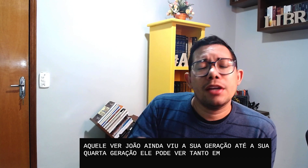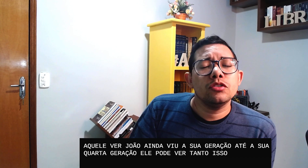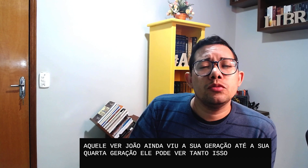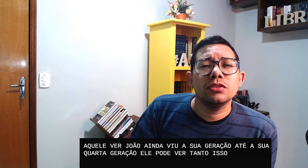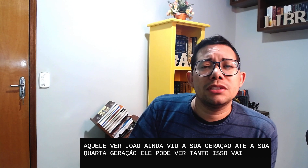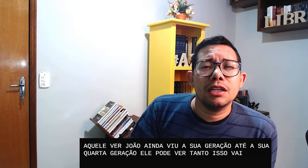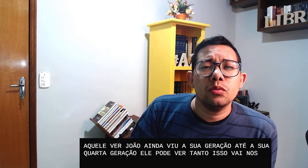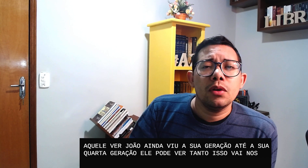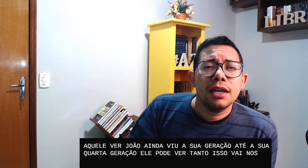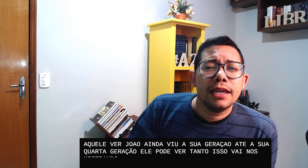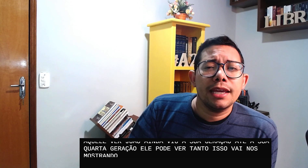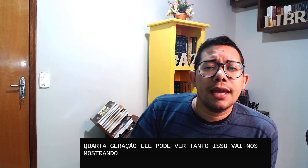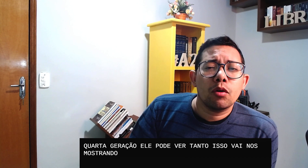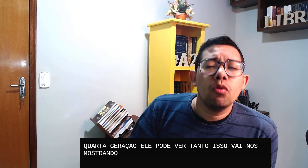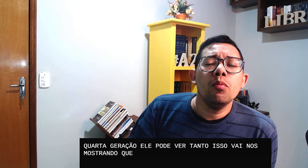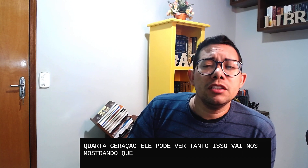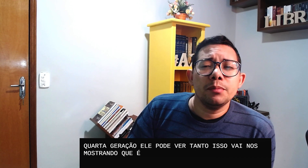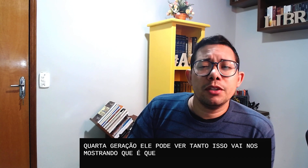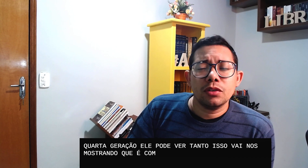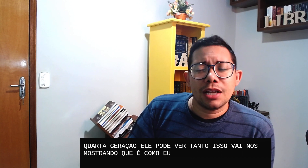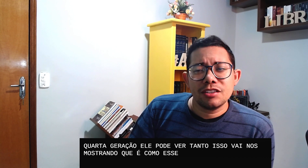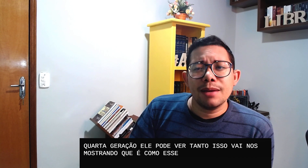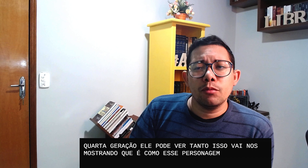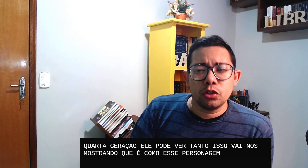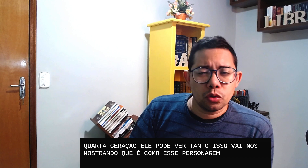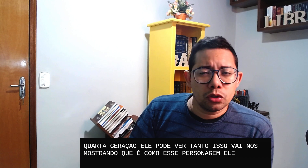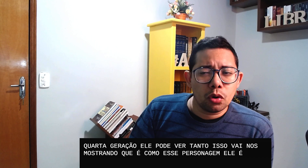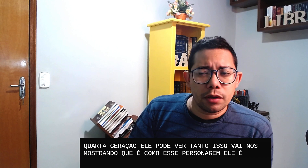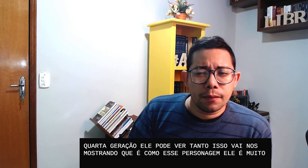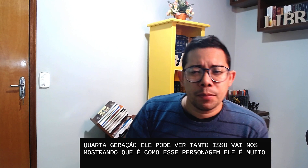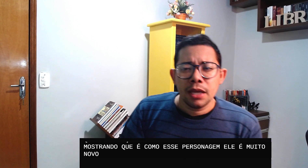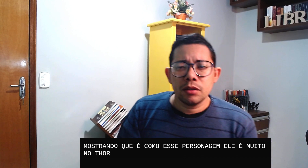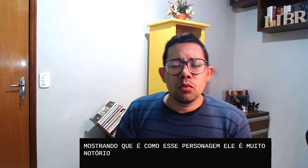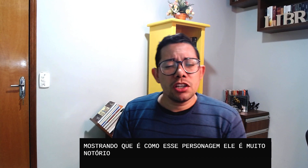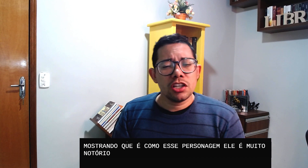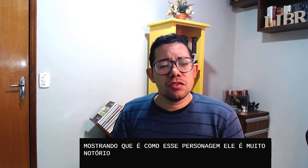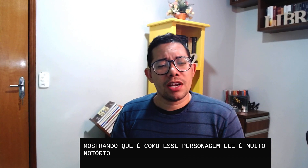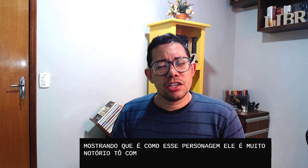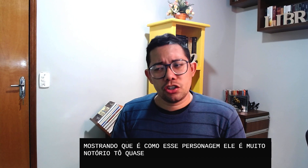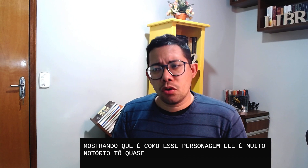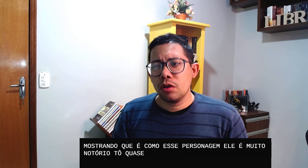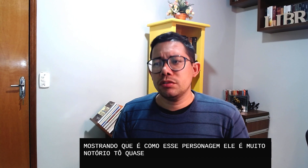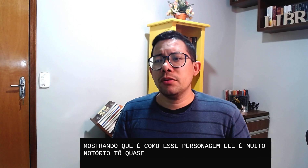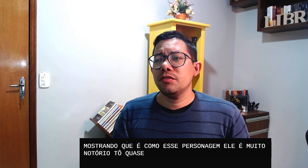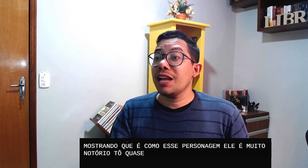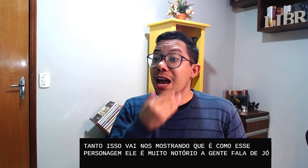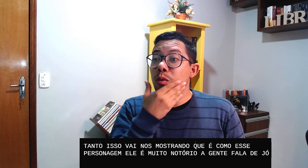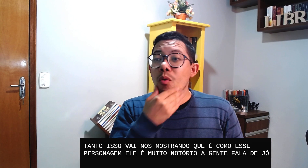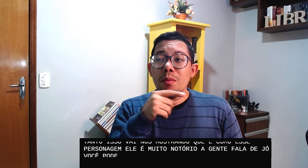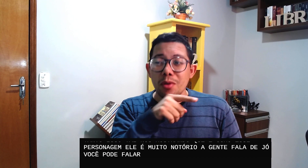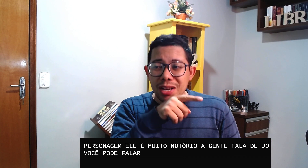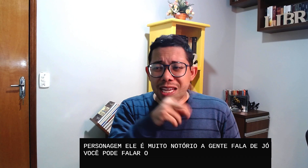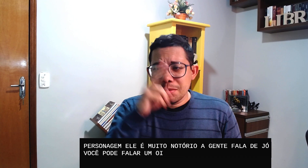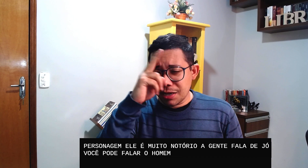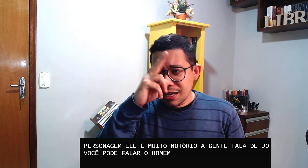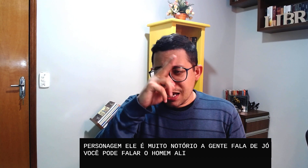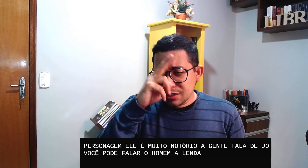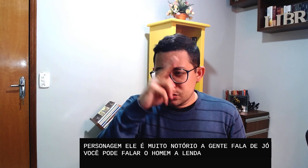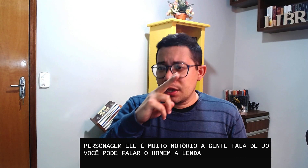nos mostrando que é como esse personagem ele é muito notório. Então quando a gente fala de Jó, você pode falar: ah, o homem, ó, lembra a história